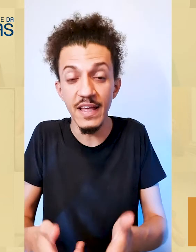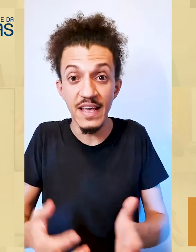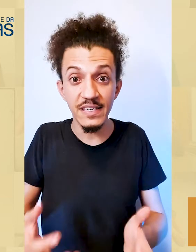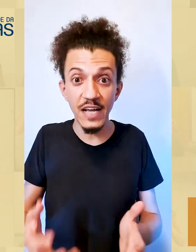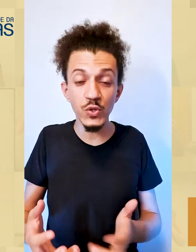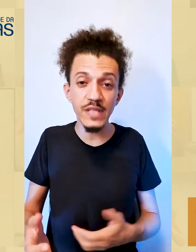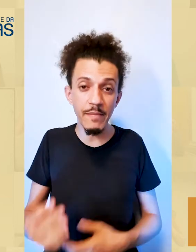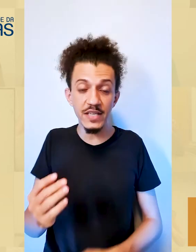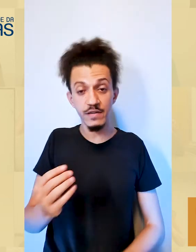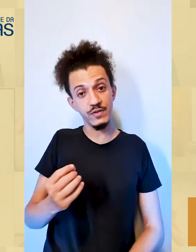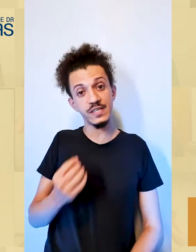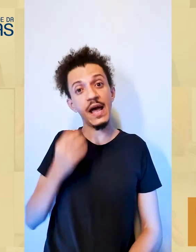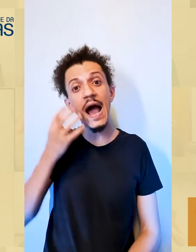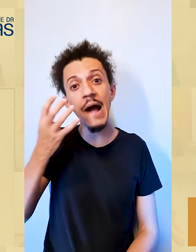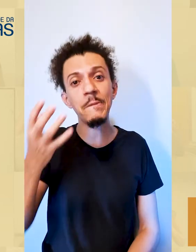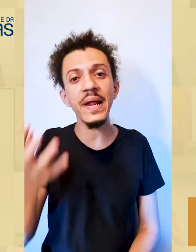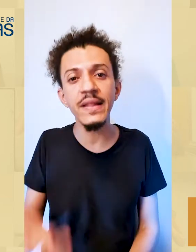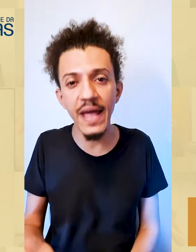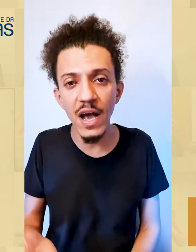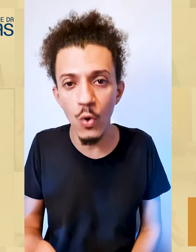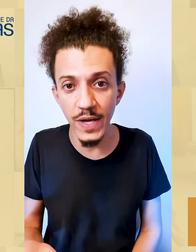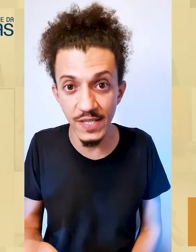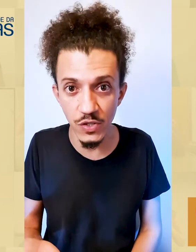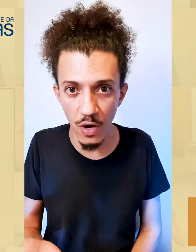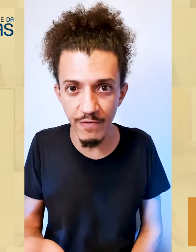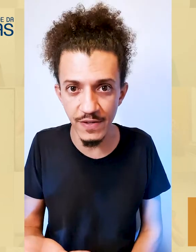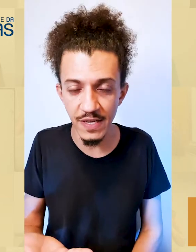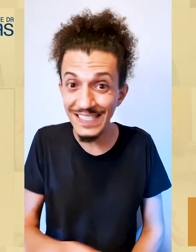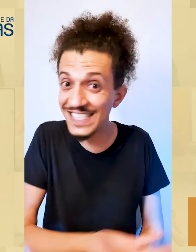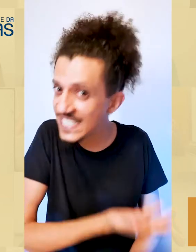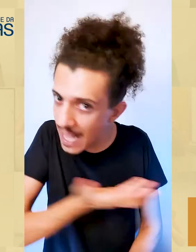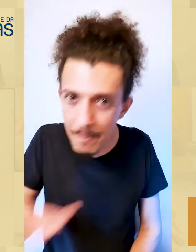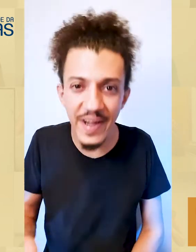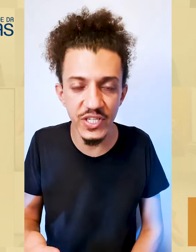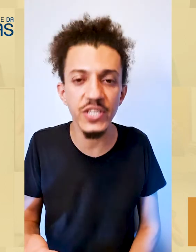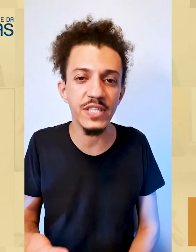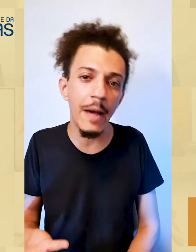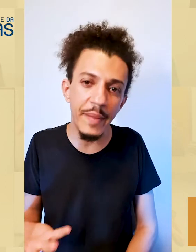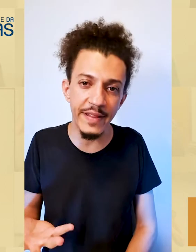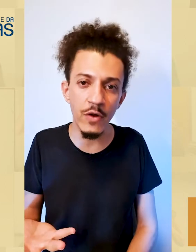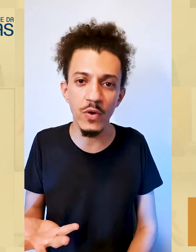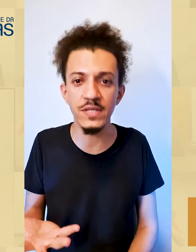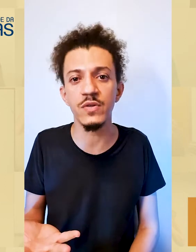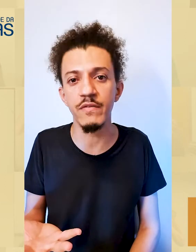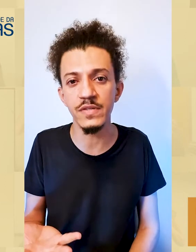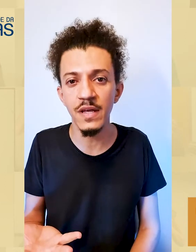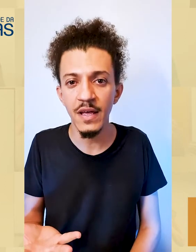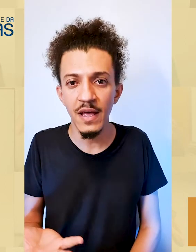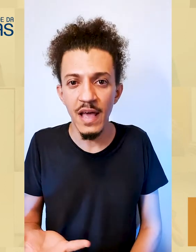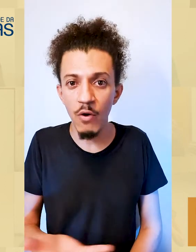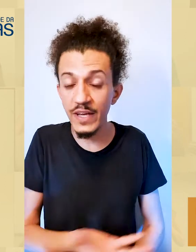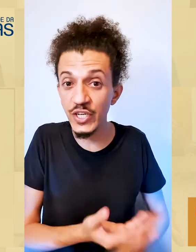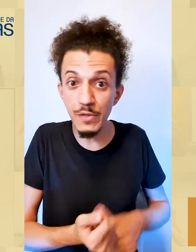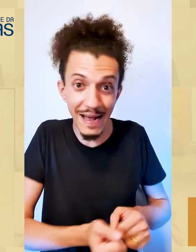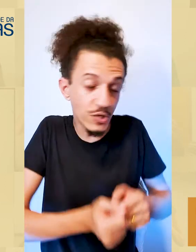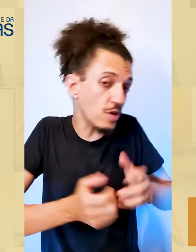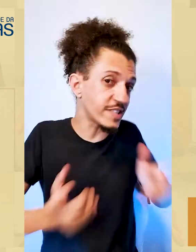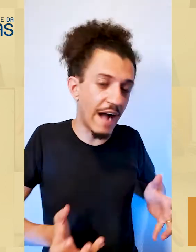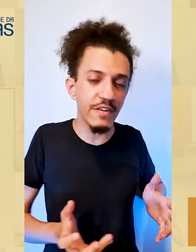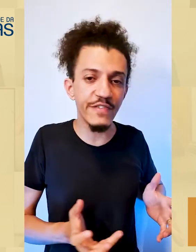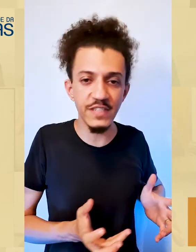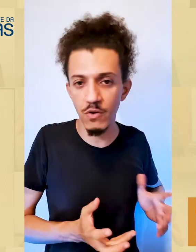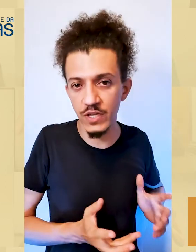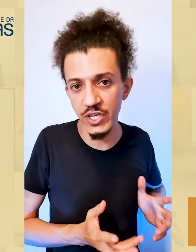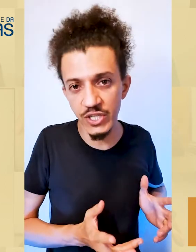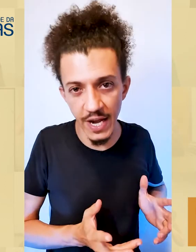vida, está justamente em você aprender coisas novas. Sempre a gente está aprendendo coisas novas. É o que a gente mais